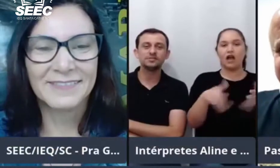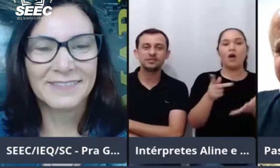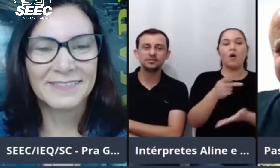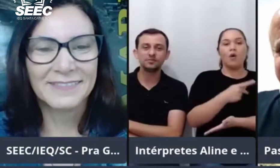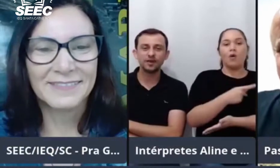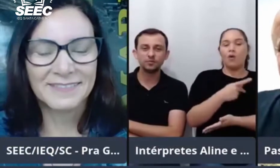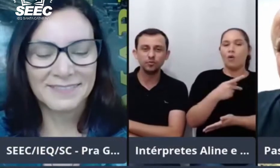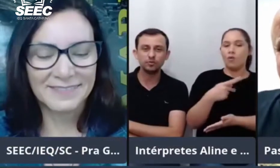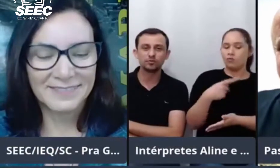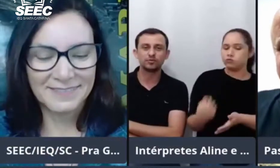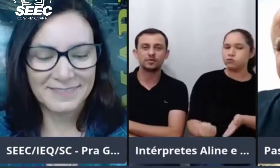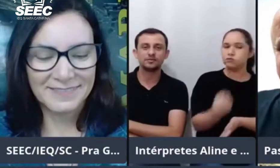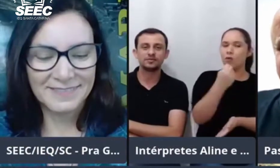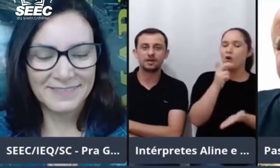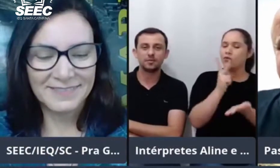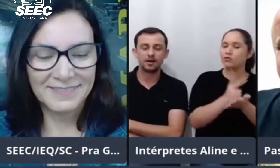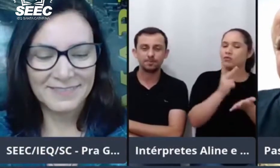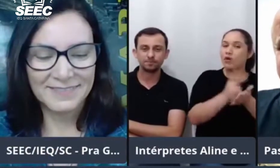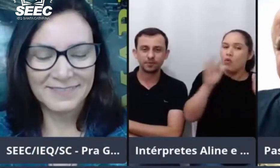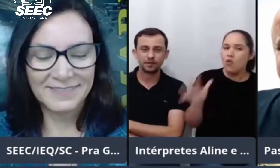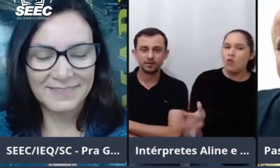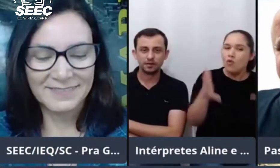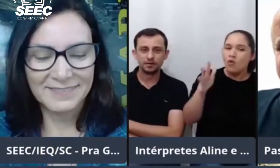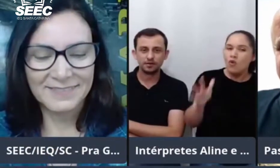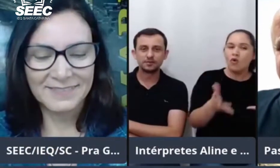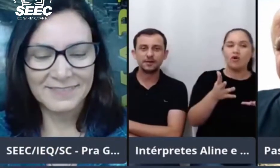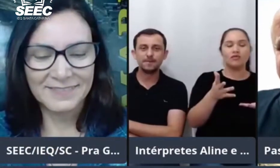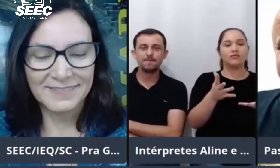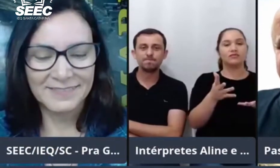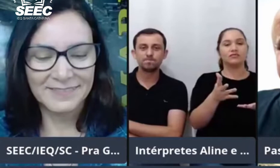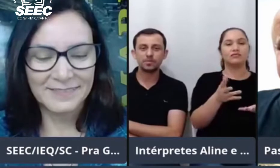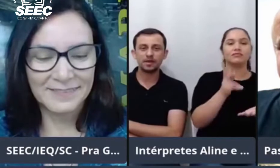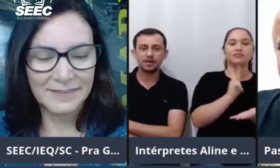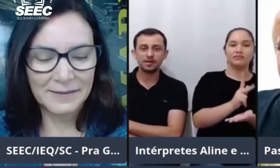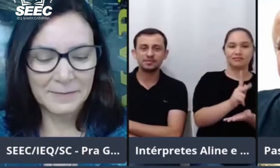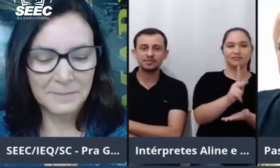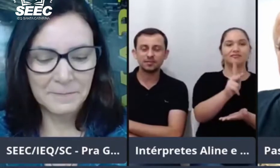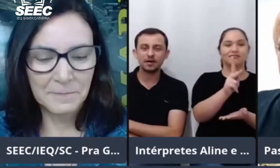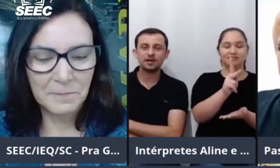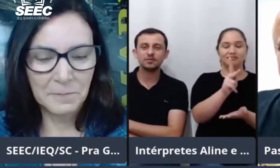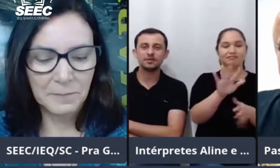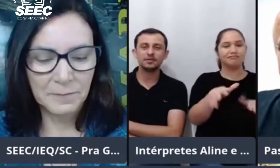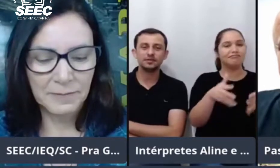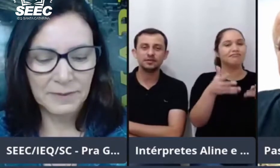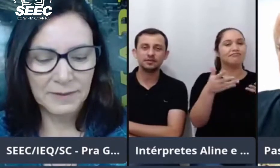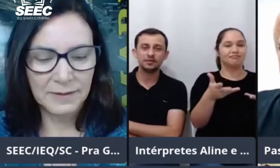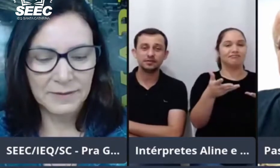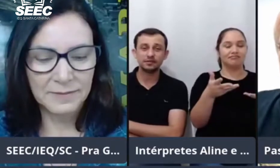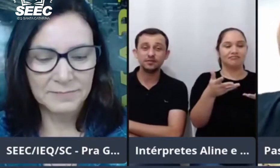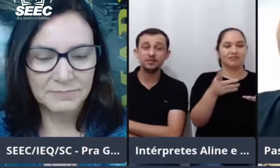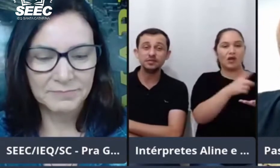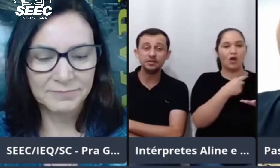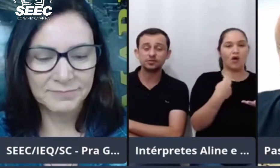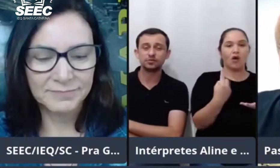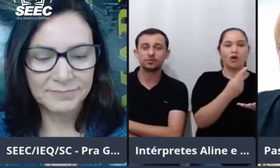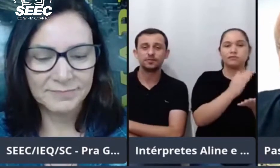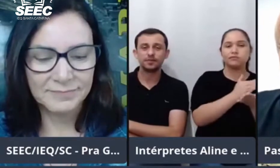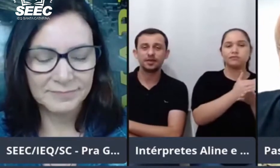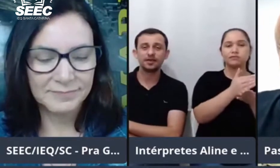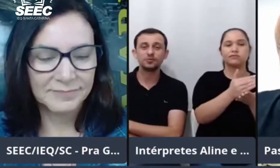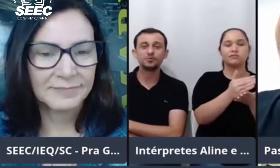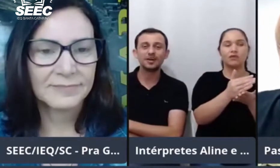tem nos incentivado muito nesse trabalho. Então, esse trabalho, ele teve